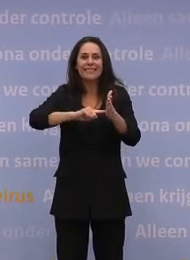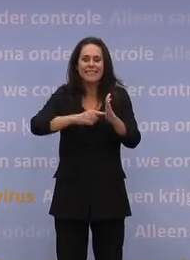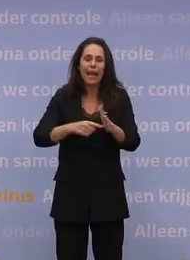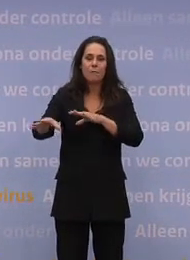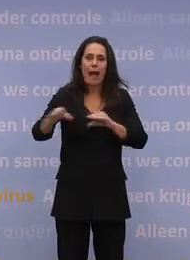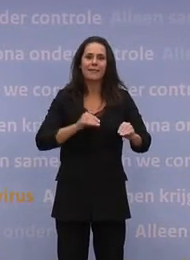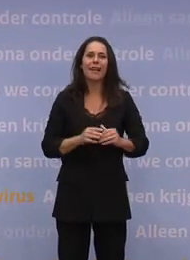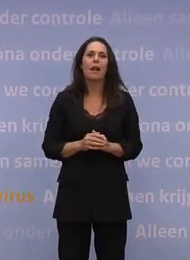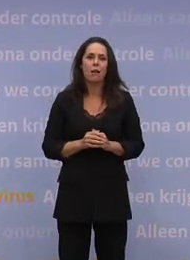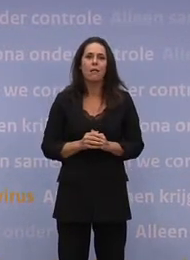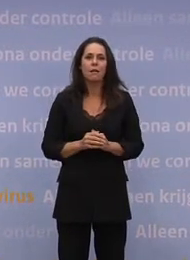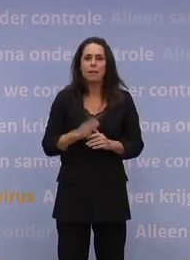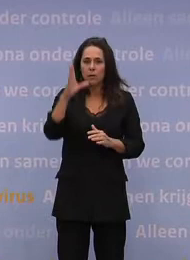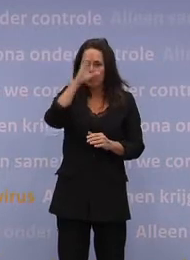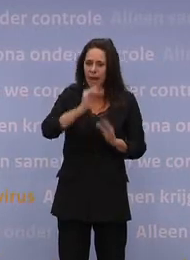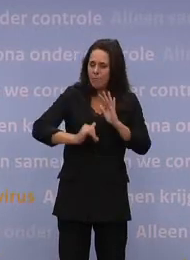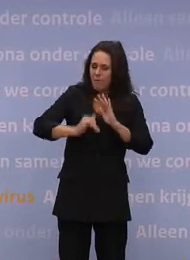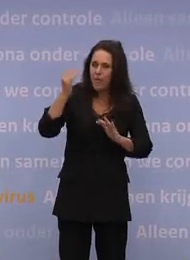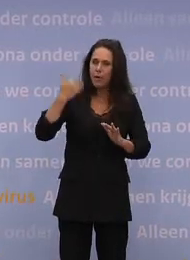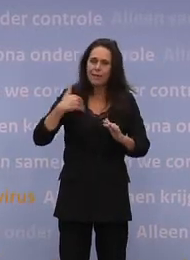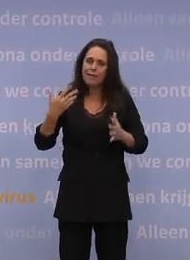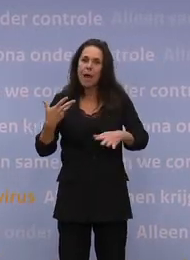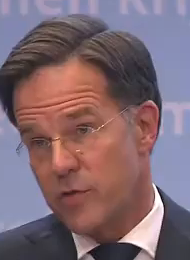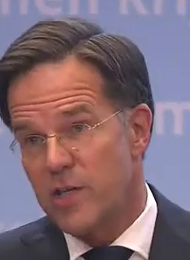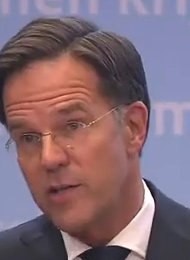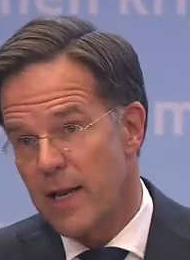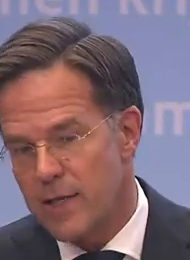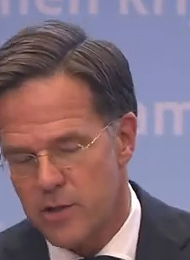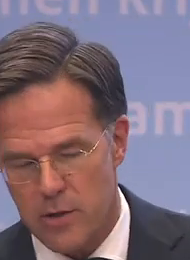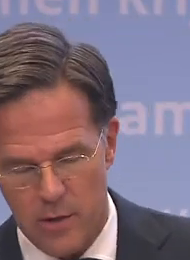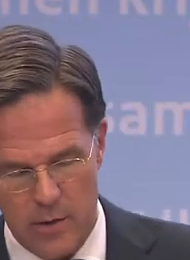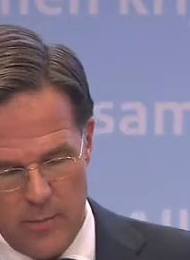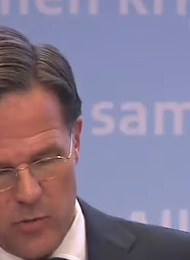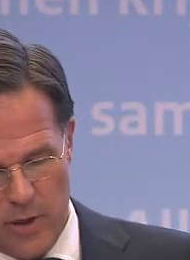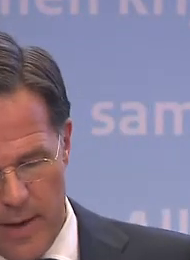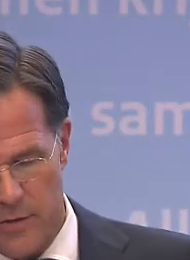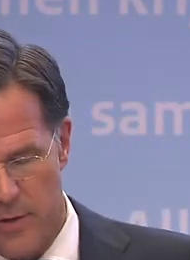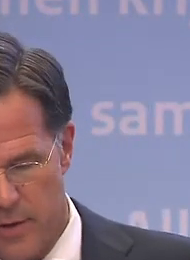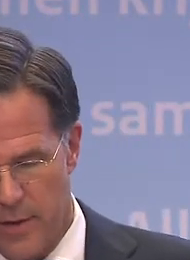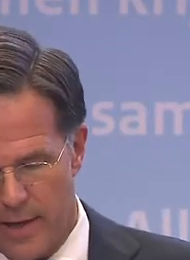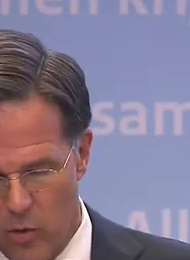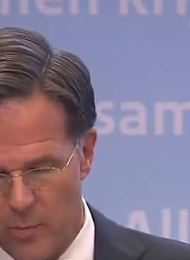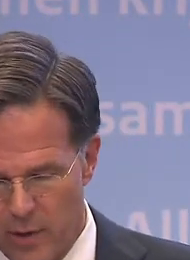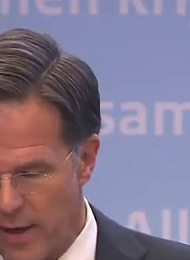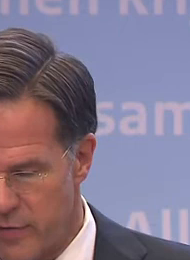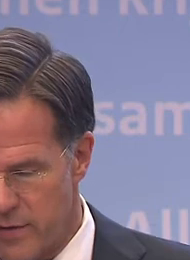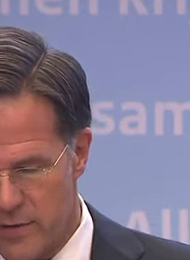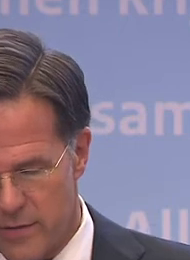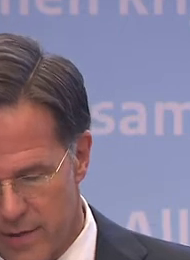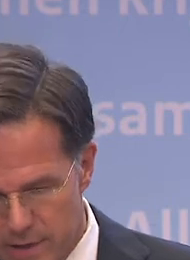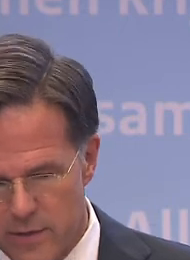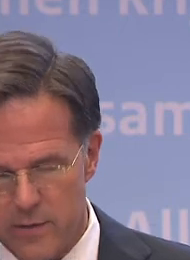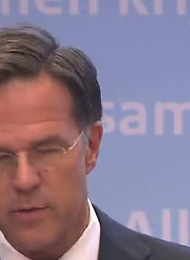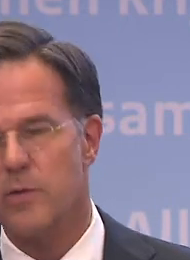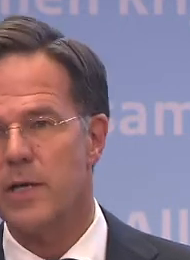snap ik ook, omdat heel veel mensen natuurlijk het vaccin inmiddels hebben... of de ziekte helaas hebben doorgemaakt. En ook het belangrijk vinden